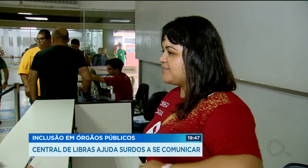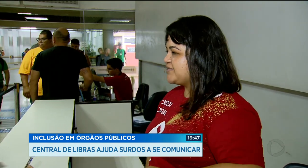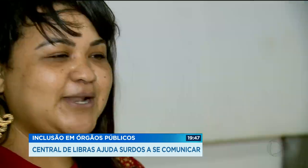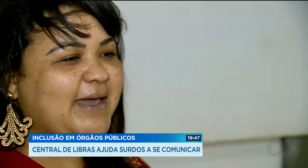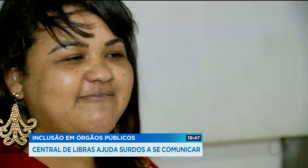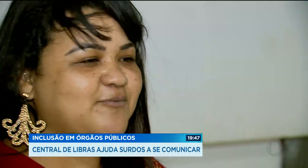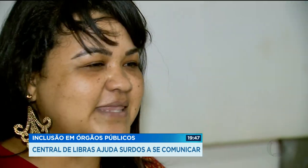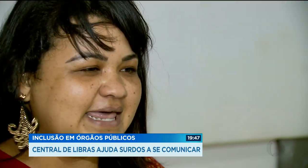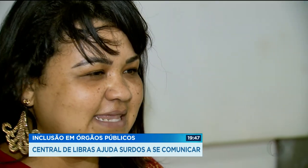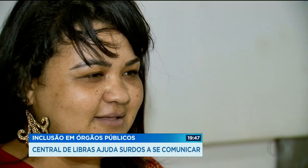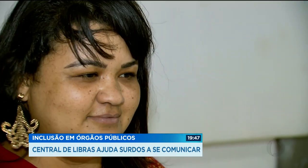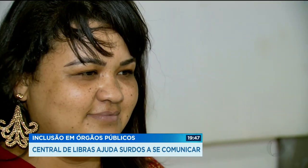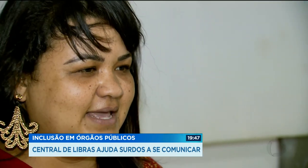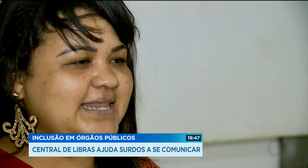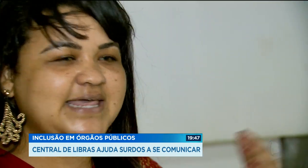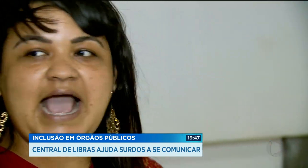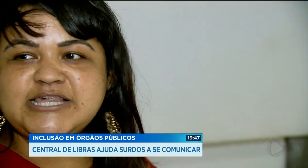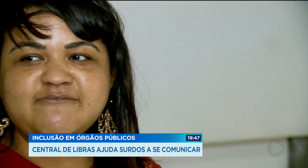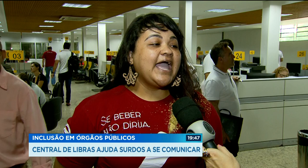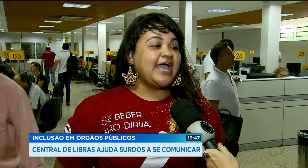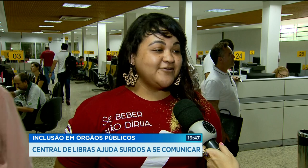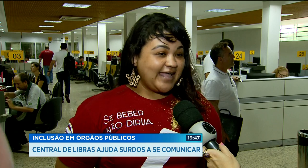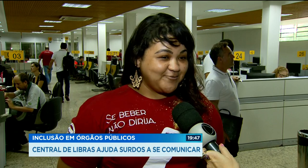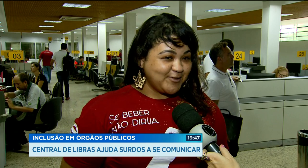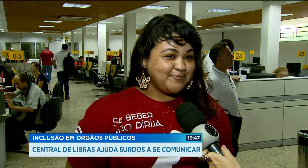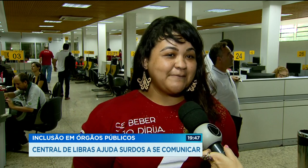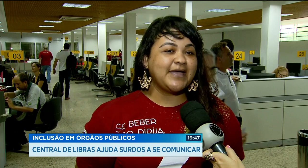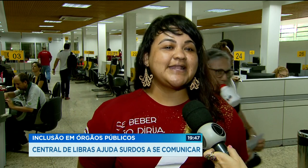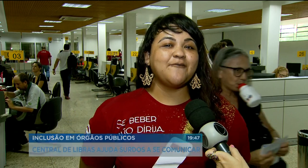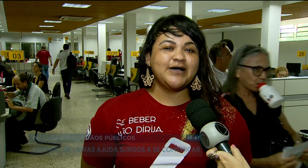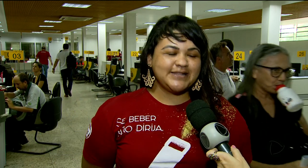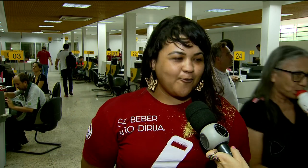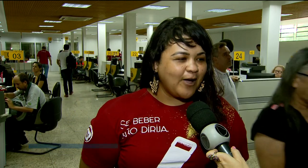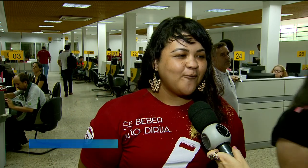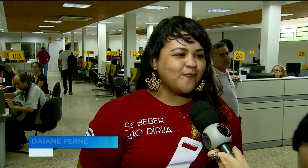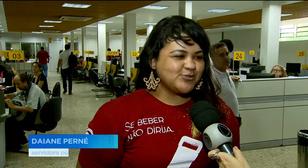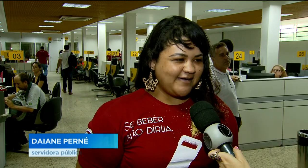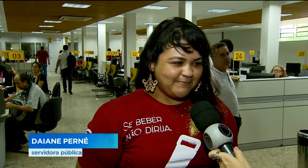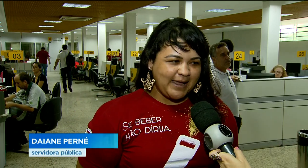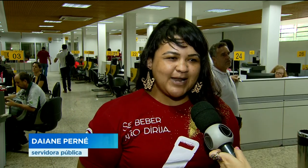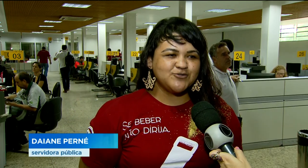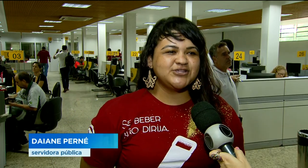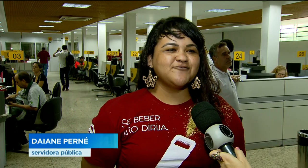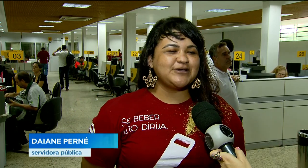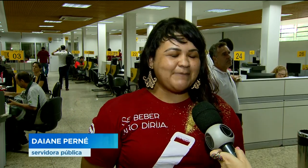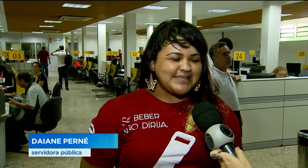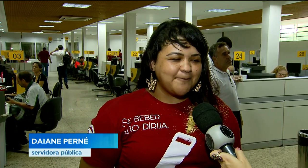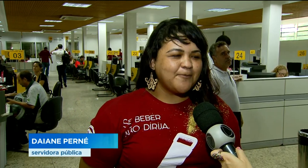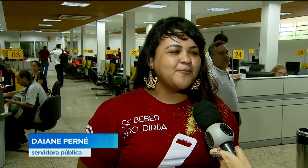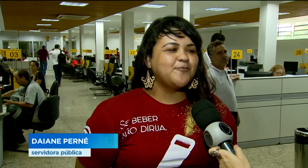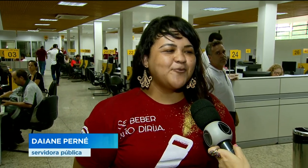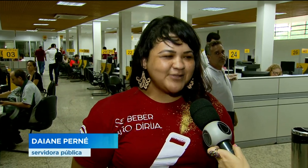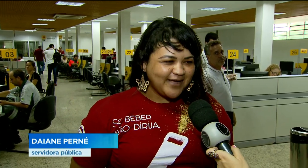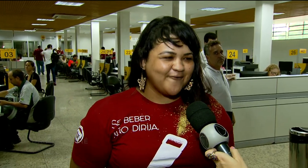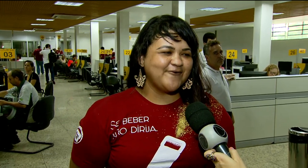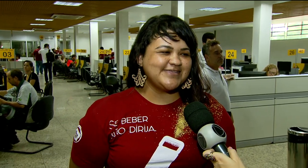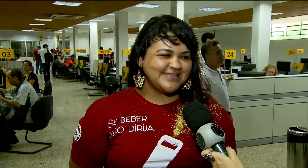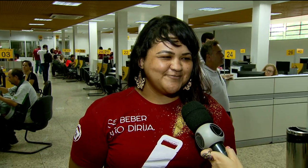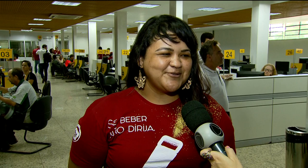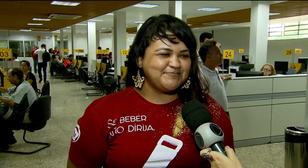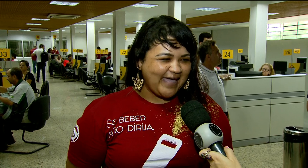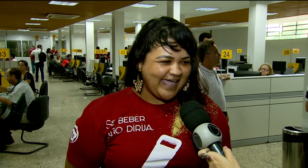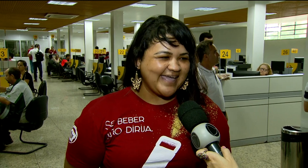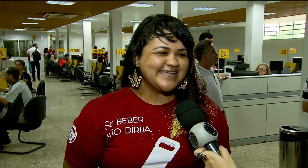situações, ela decidiu fazer a diferença. Eu entendo muito bem, porque até quando eu não usava aparelho auditivo, eu já passei por muita